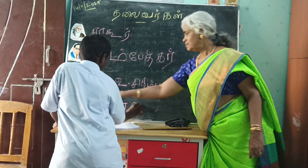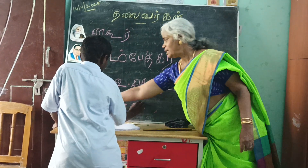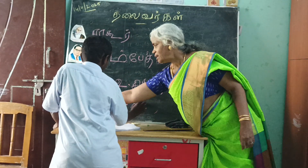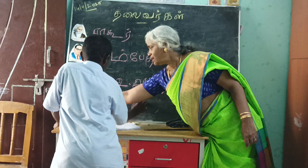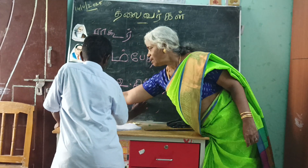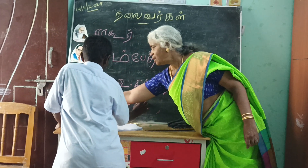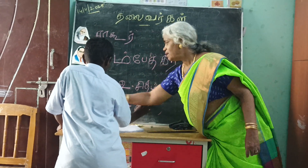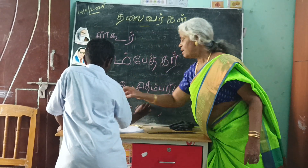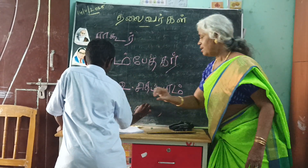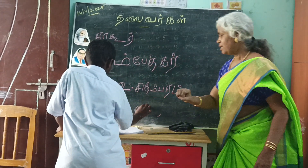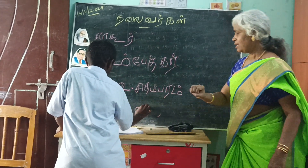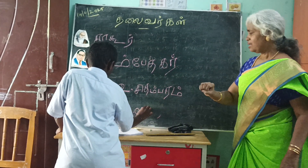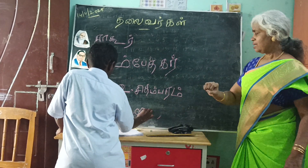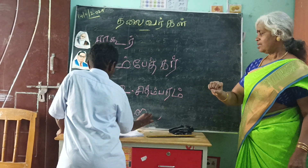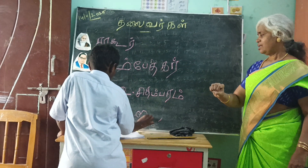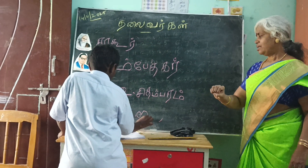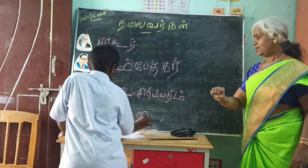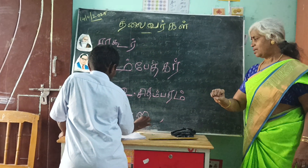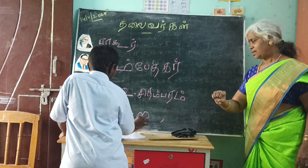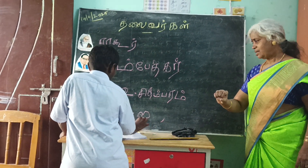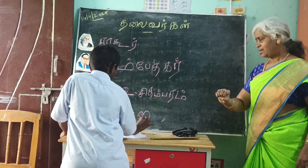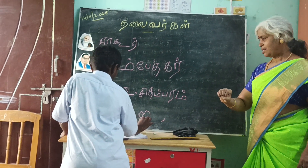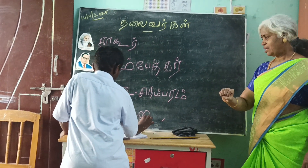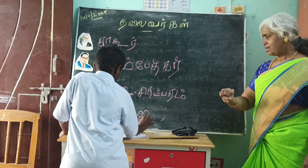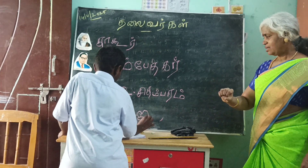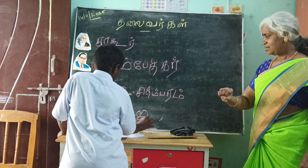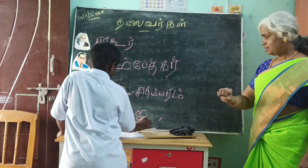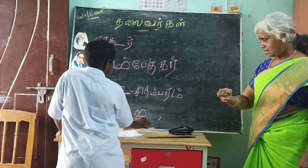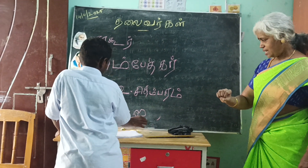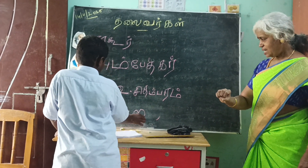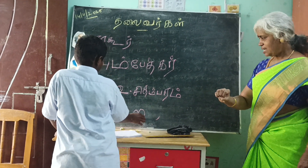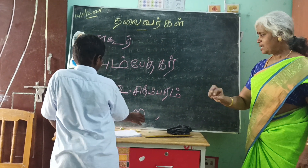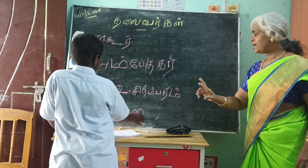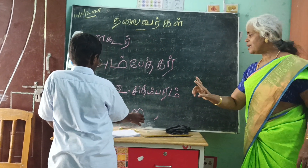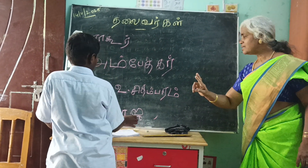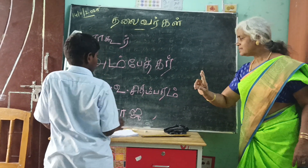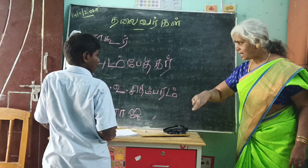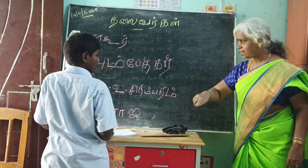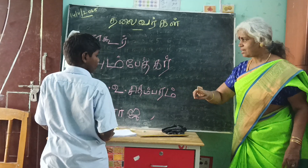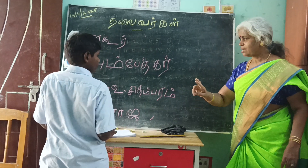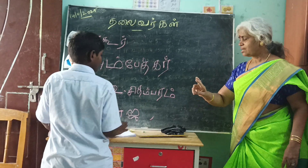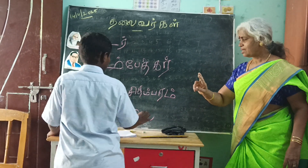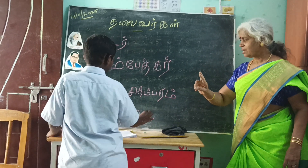ஜ ஜ யர்